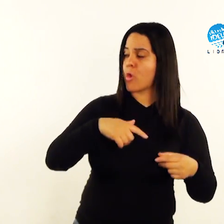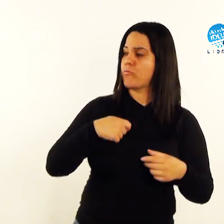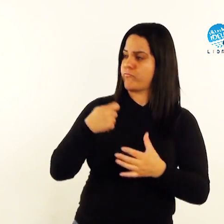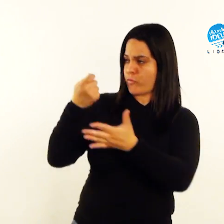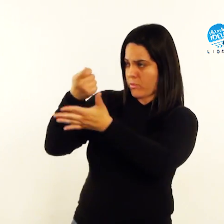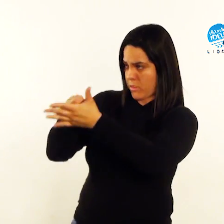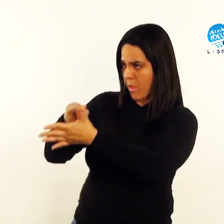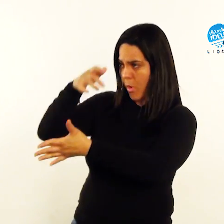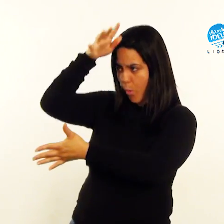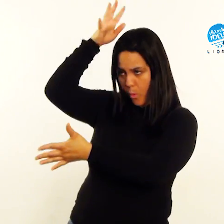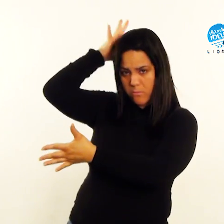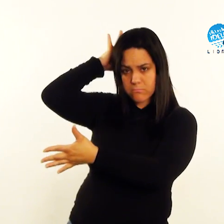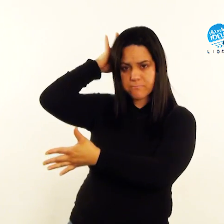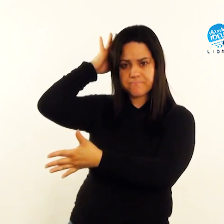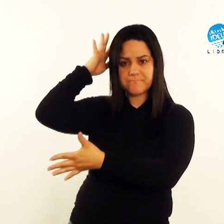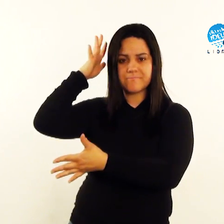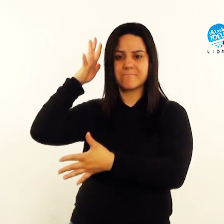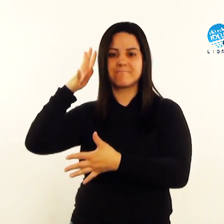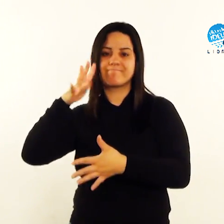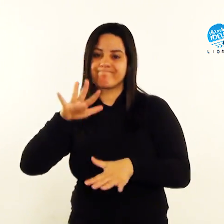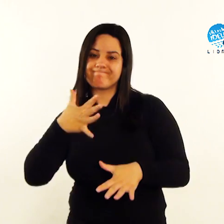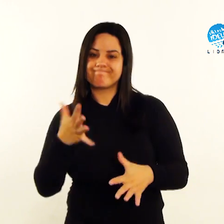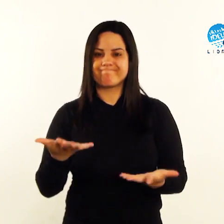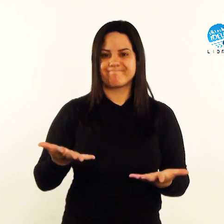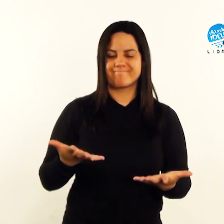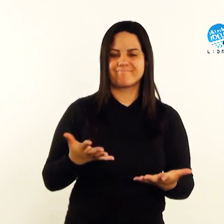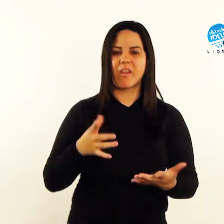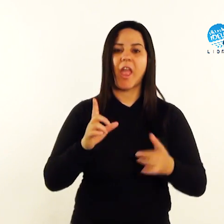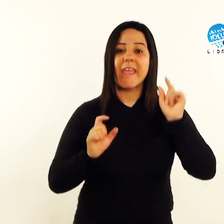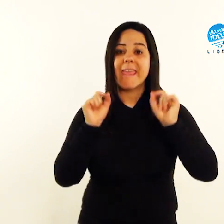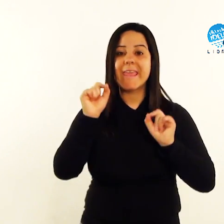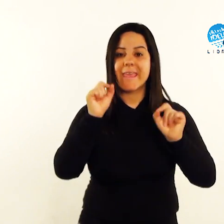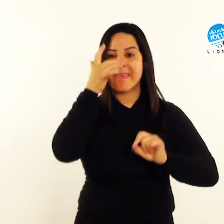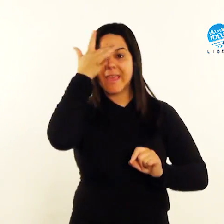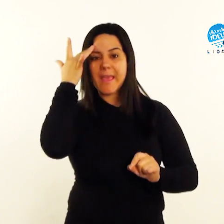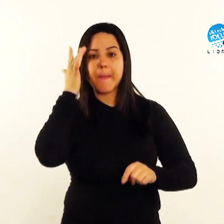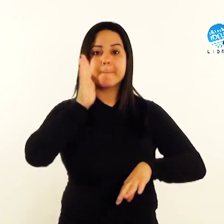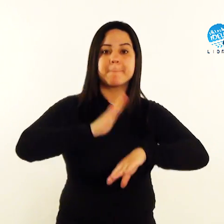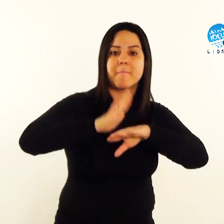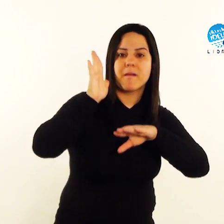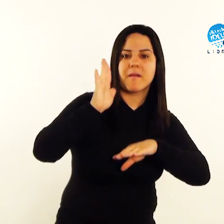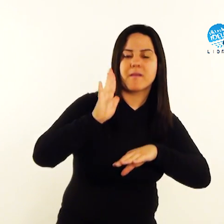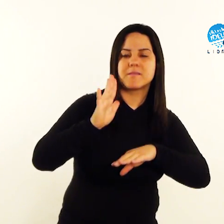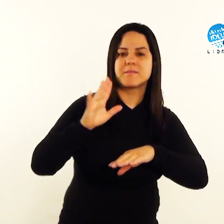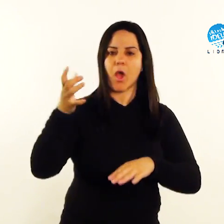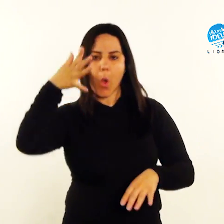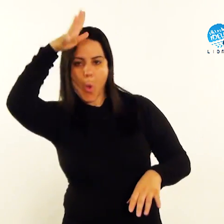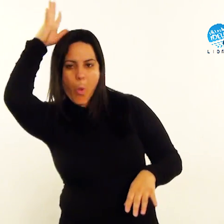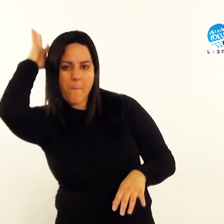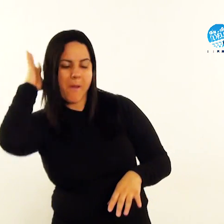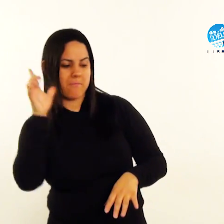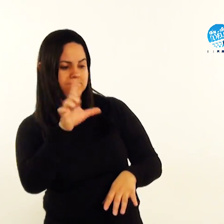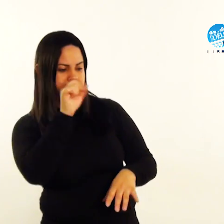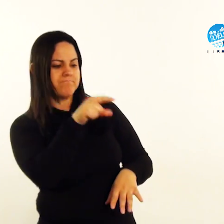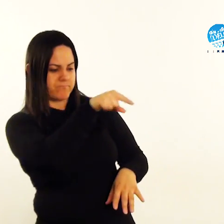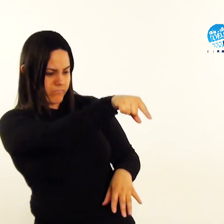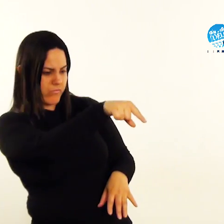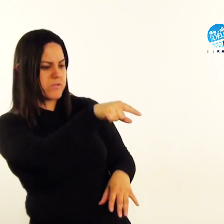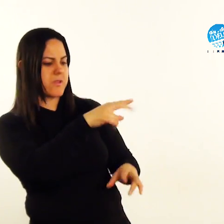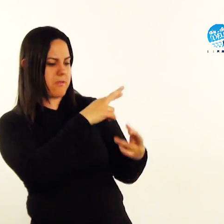ano tanto. E isso funcionava mais ou menos assim: ele garantia o valor, se ele recebesse ou não recebesse,